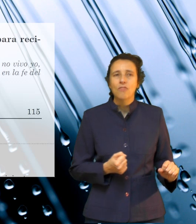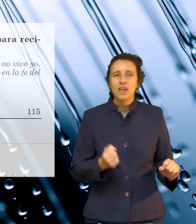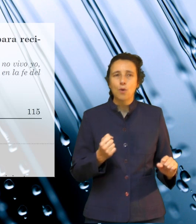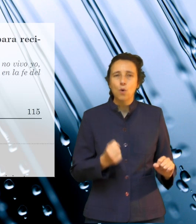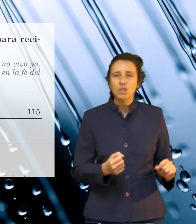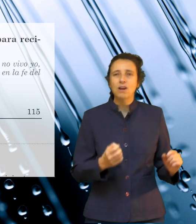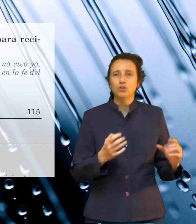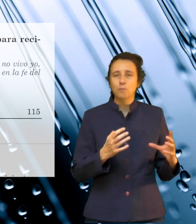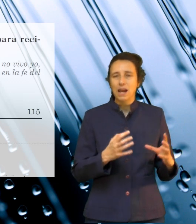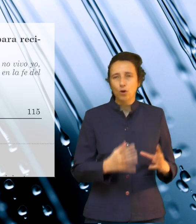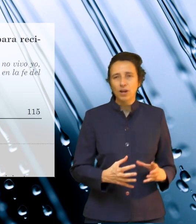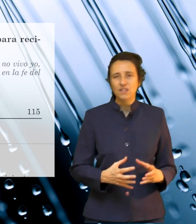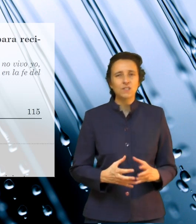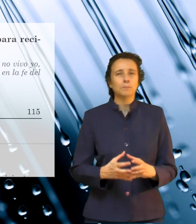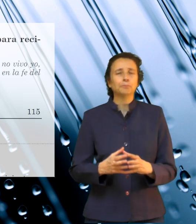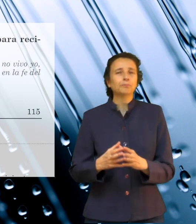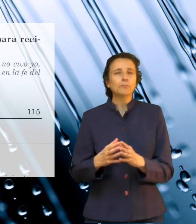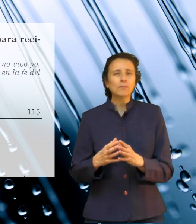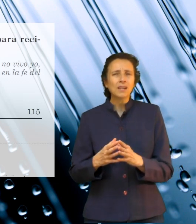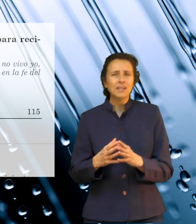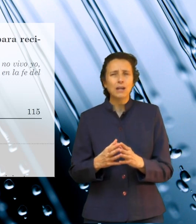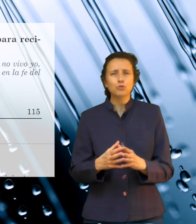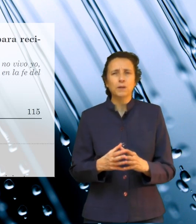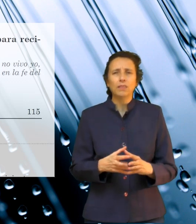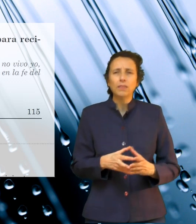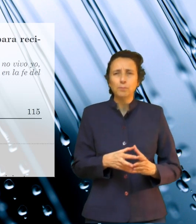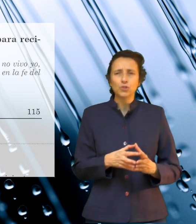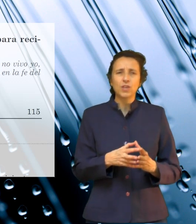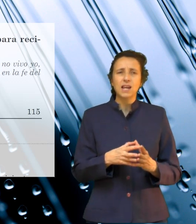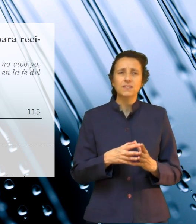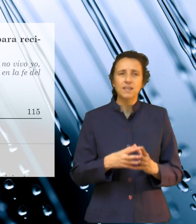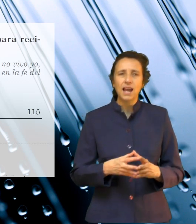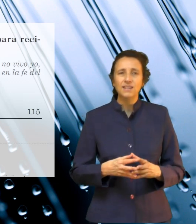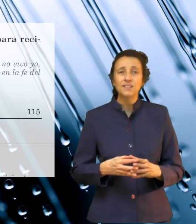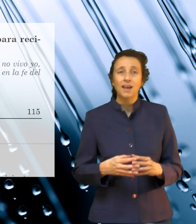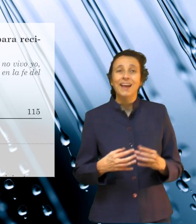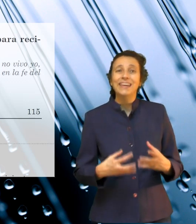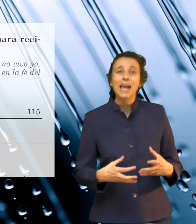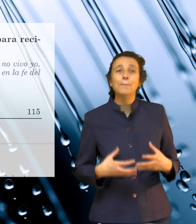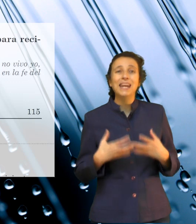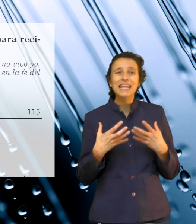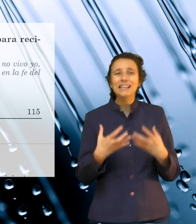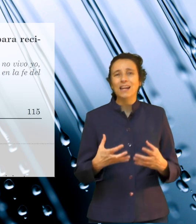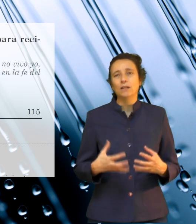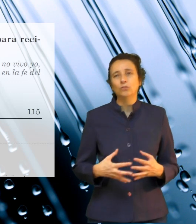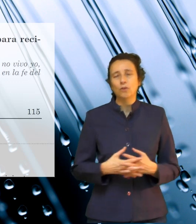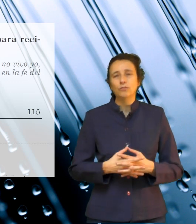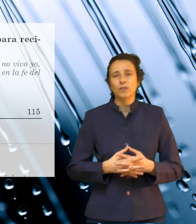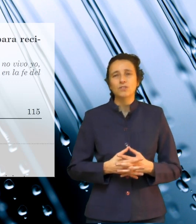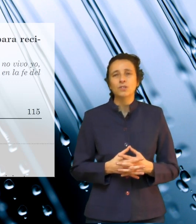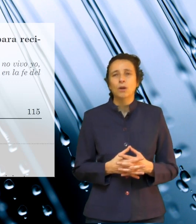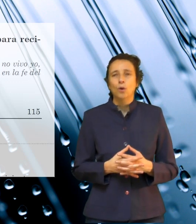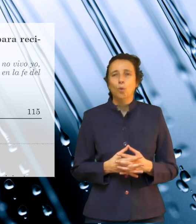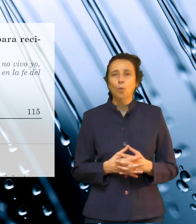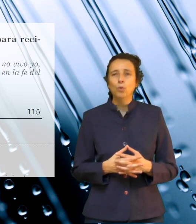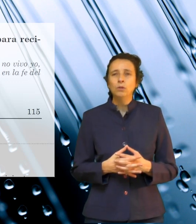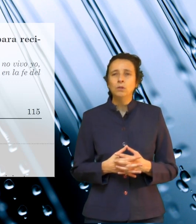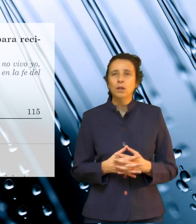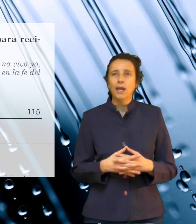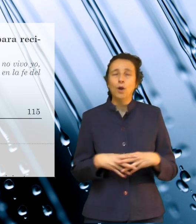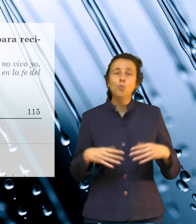Cristo de acuerdo a los valores y a los principios celestiales que ameritan entonces